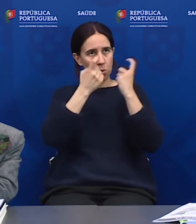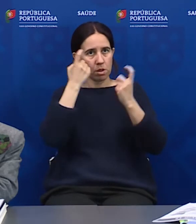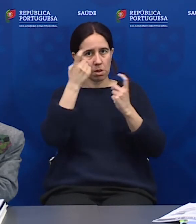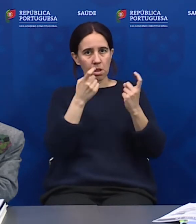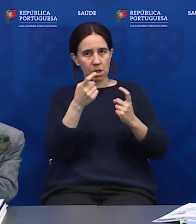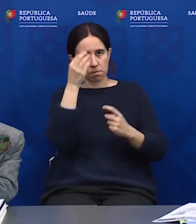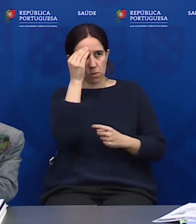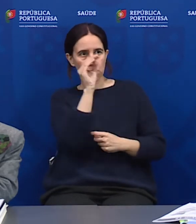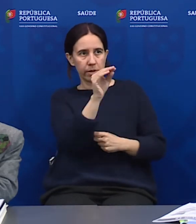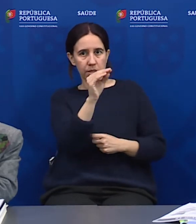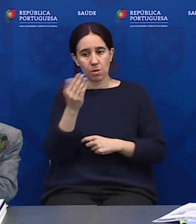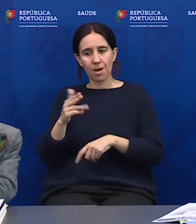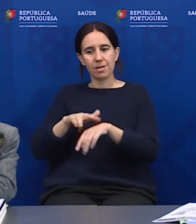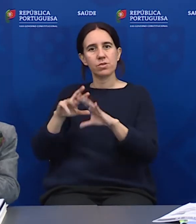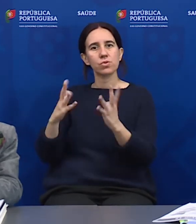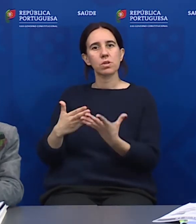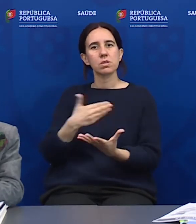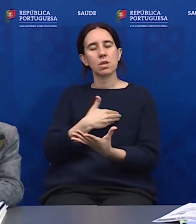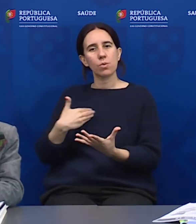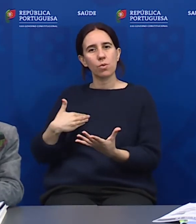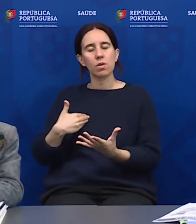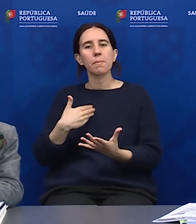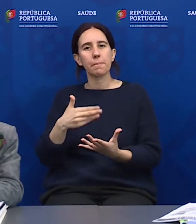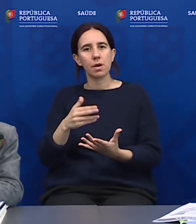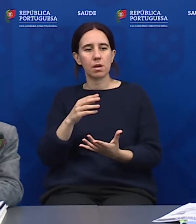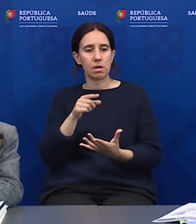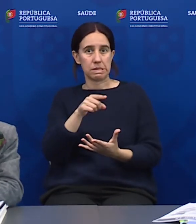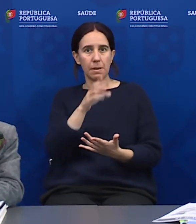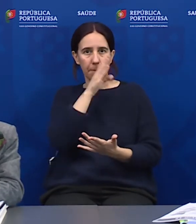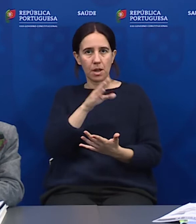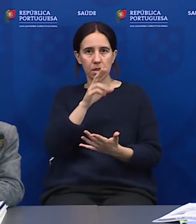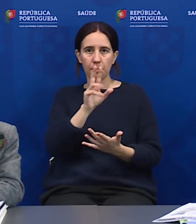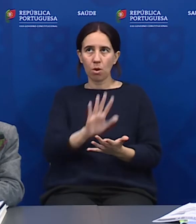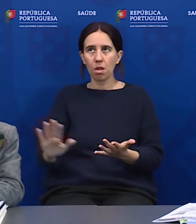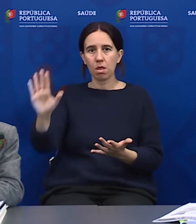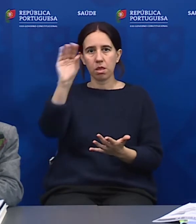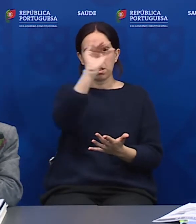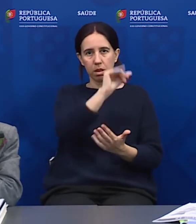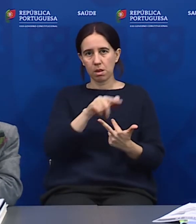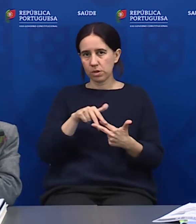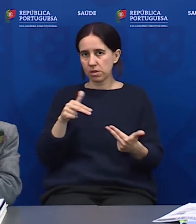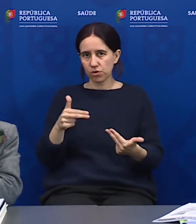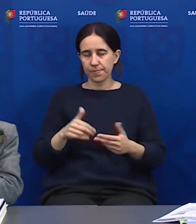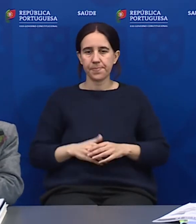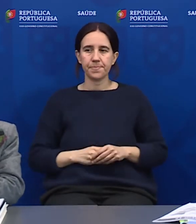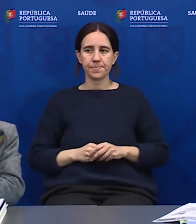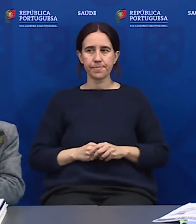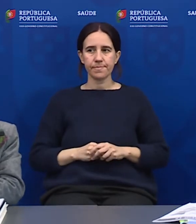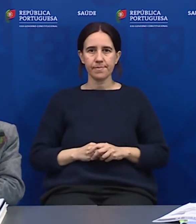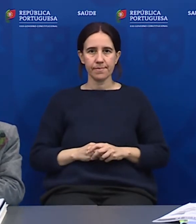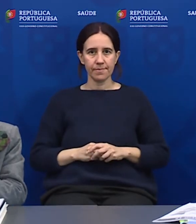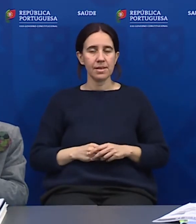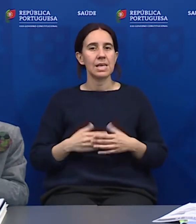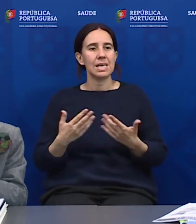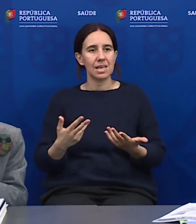uma recomendação da Direção-Geral de Saúde para ser uma prática alargada a todas as autarquias. Então,